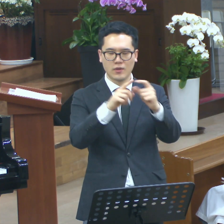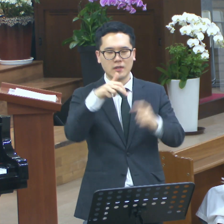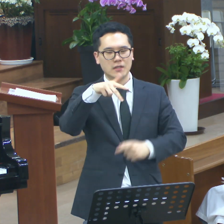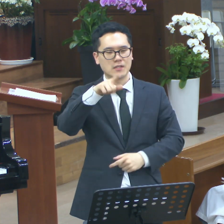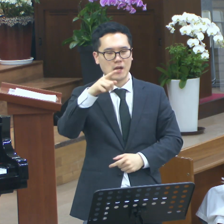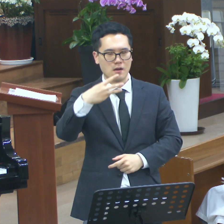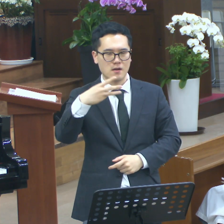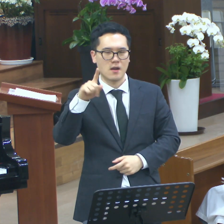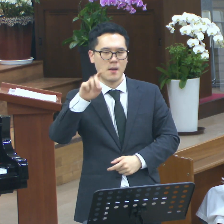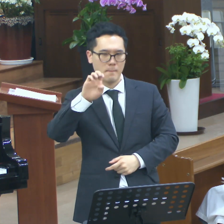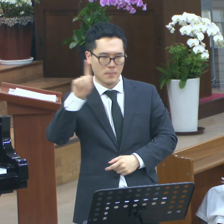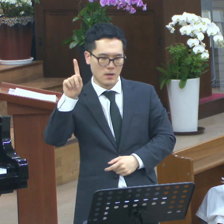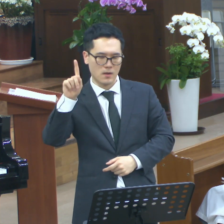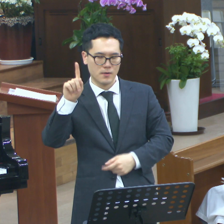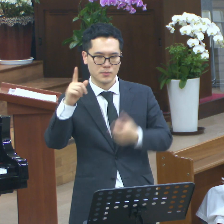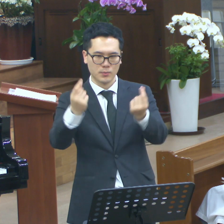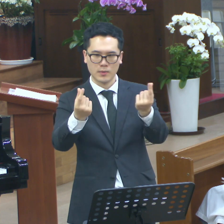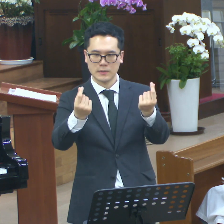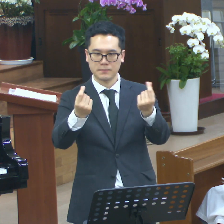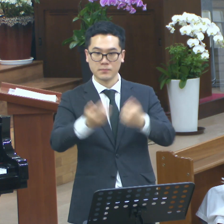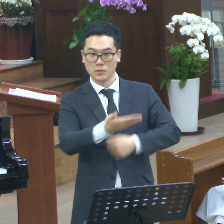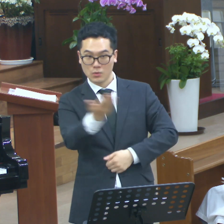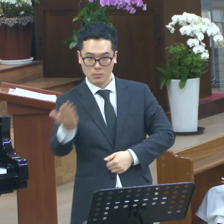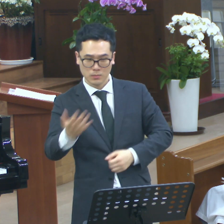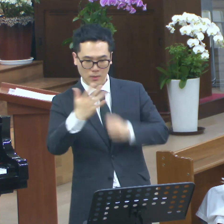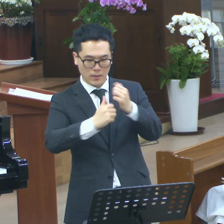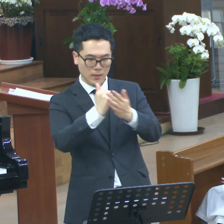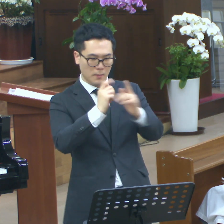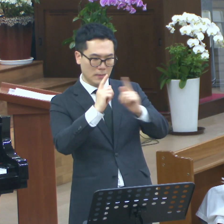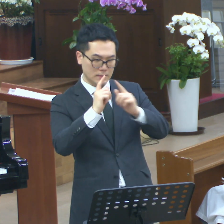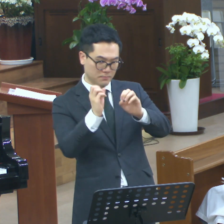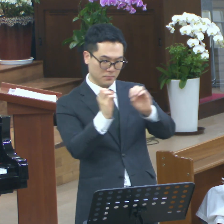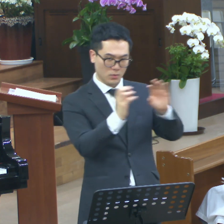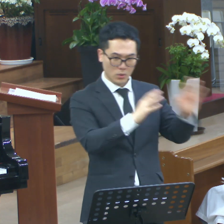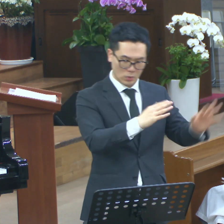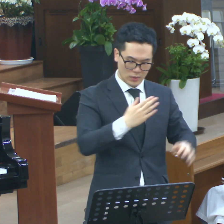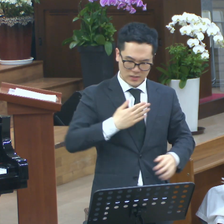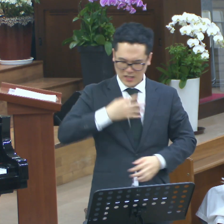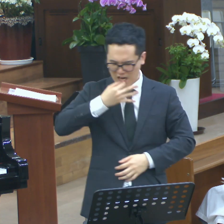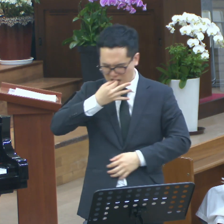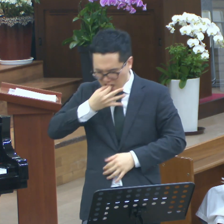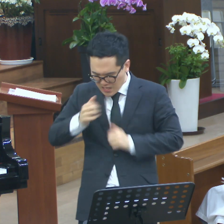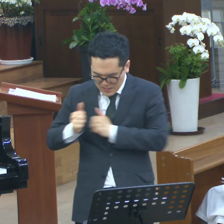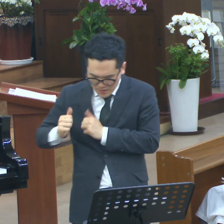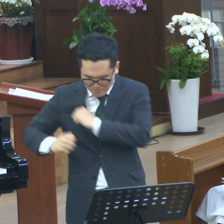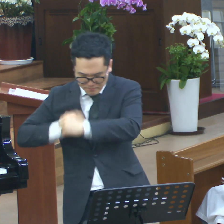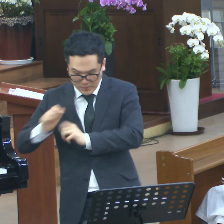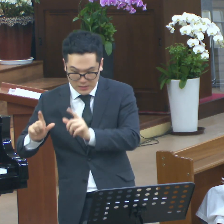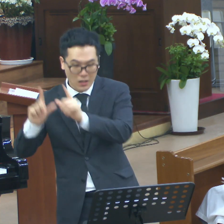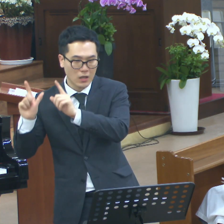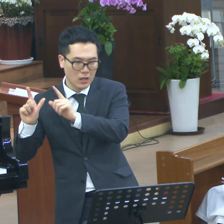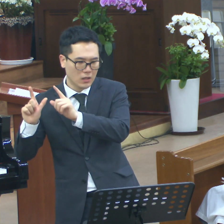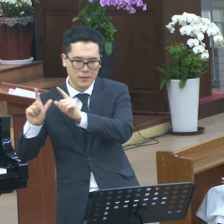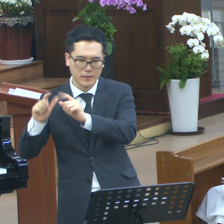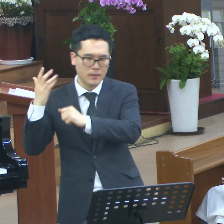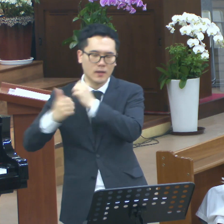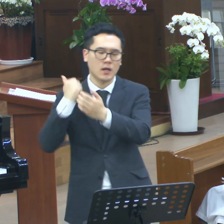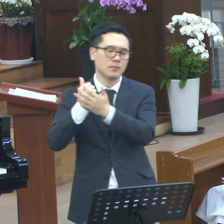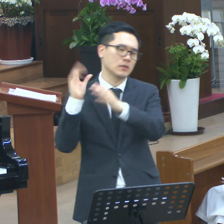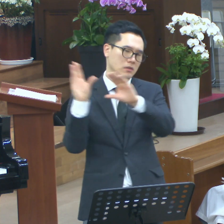여러분 하나님 말씀을 버리고 자기 욕심을 따라 사는 것은 하나님이 금하신 거예요. 여러분 자신이 어떤